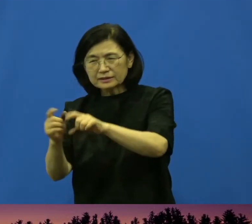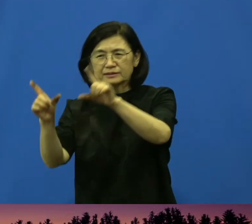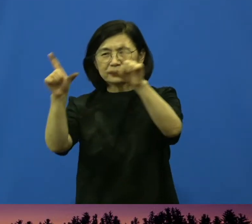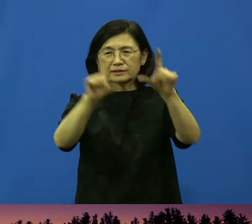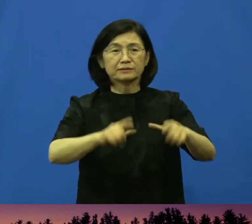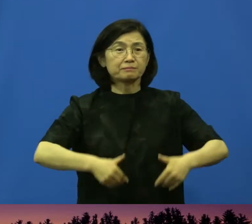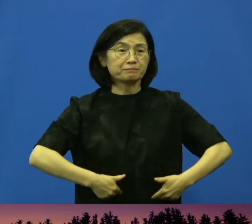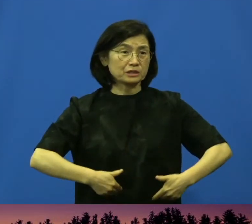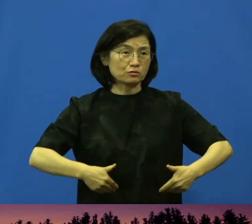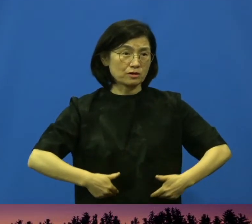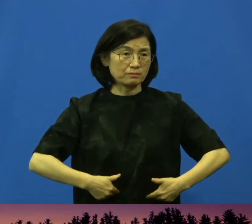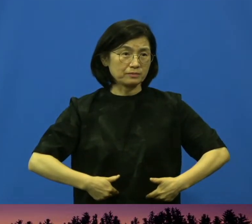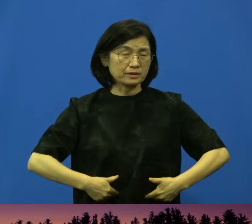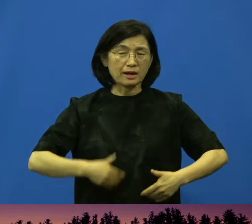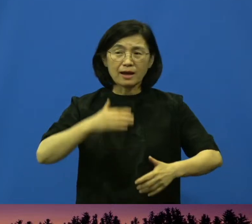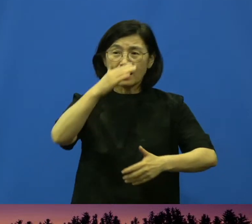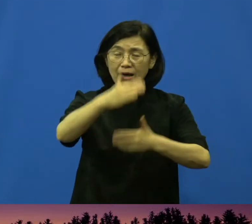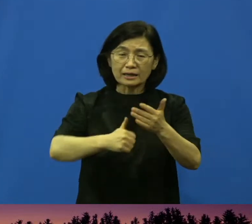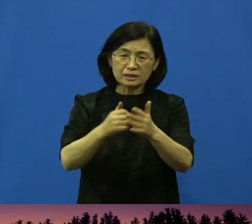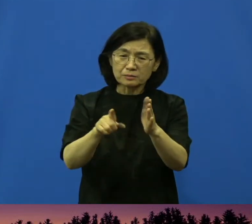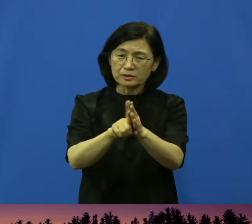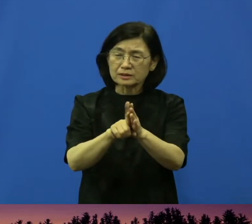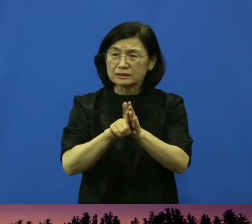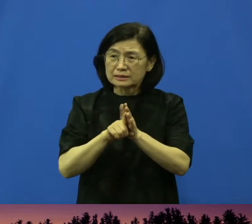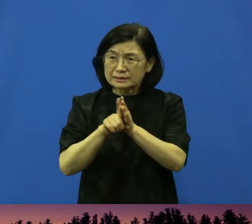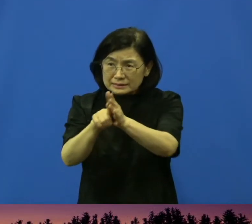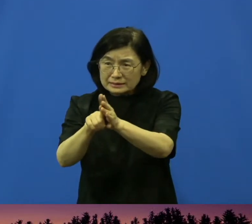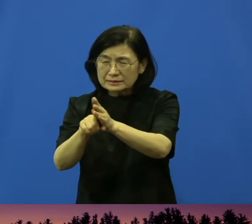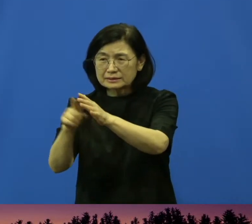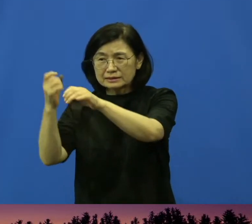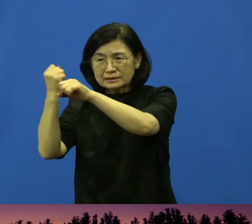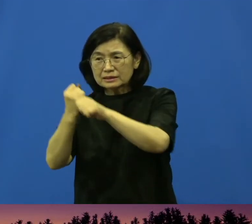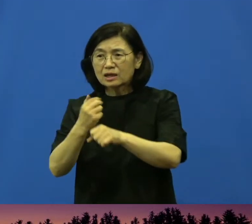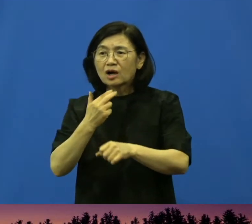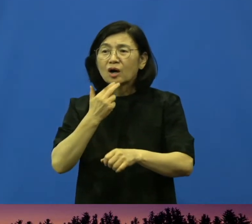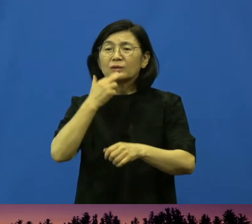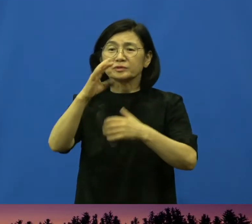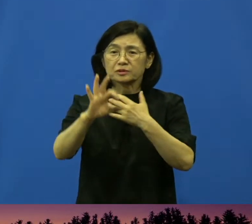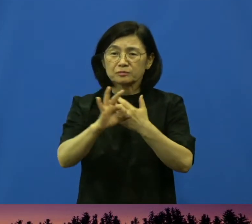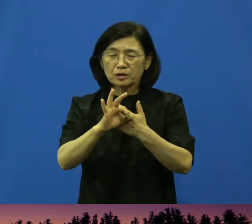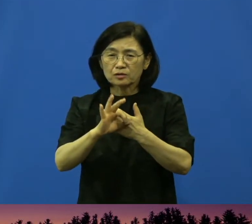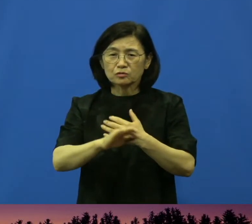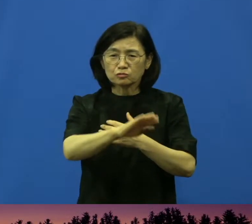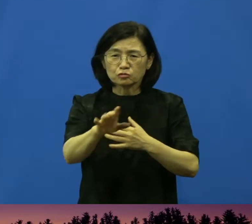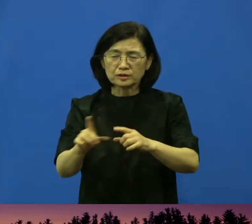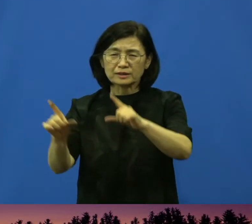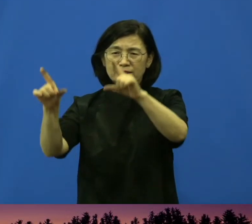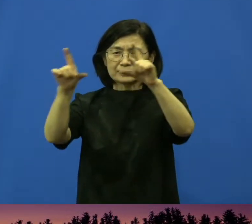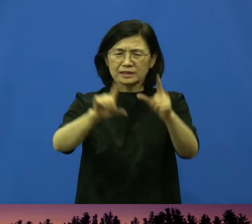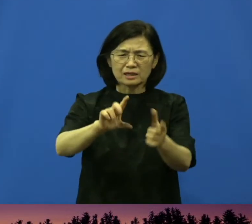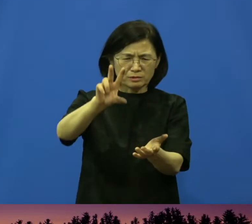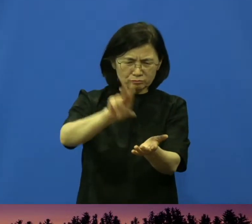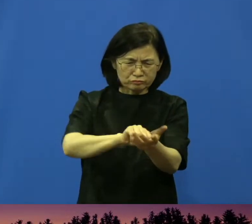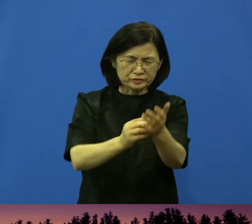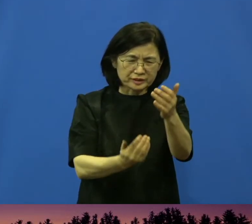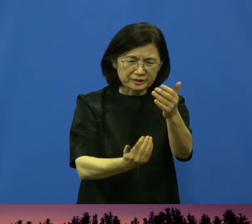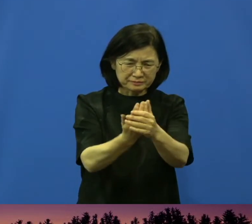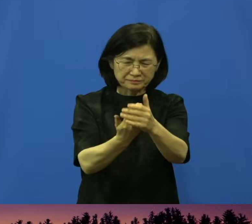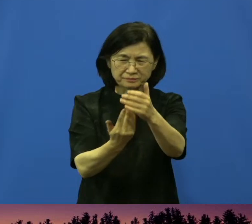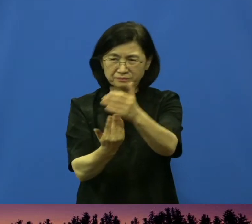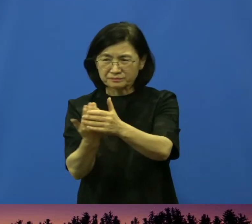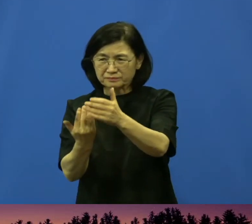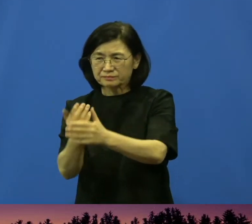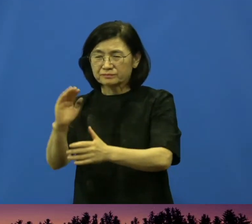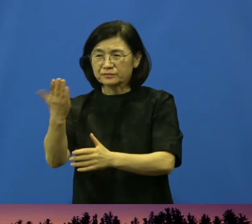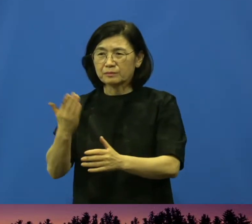그래서 우리가 하나님을 의지하지 않으면 우리의 삶의 많은 부분에 균열이 일어나는 거죠. 여러분, 왜 삶이